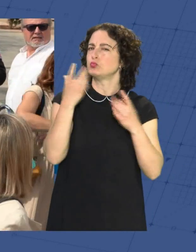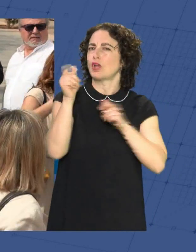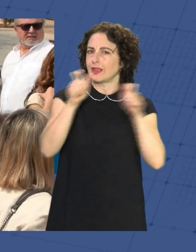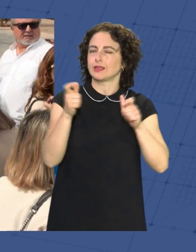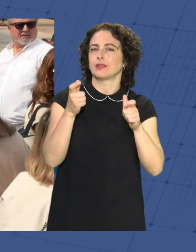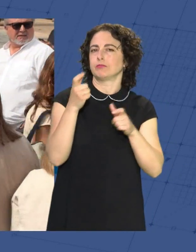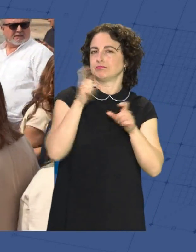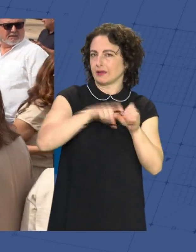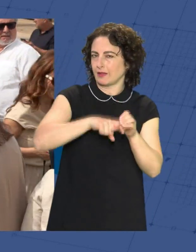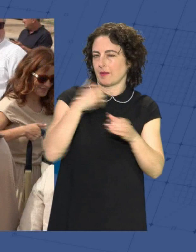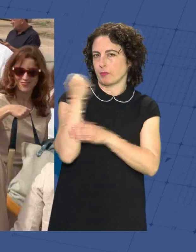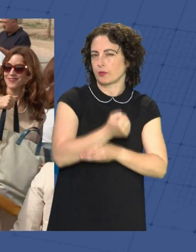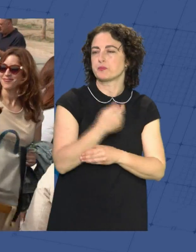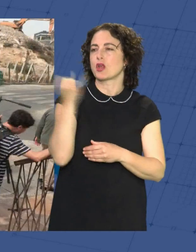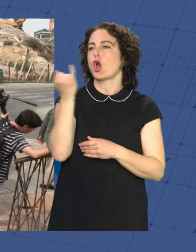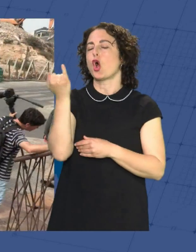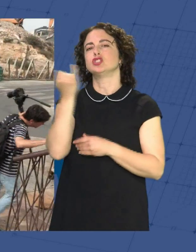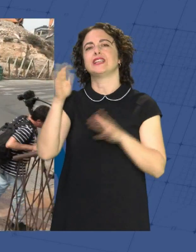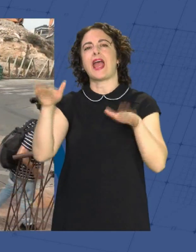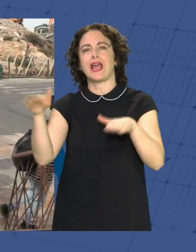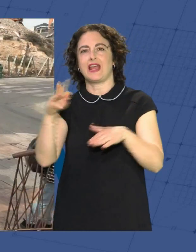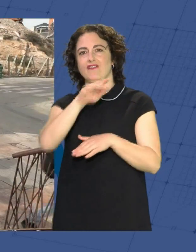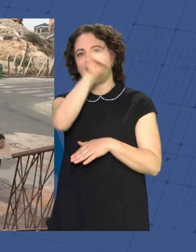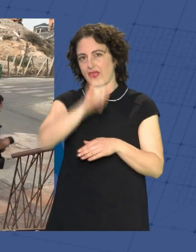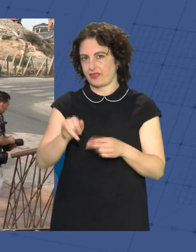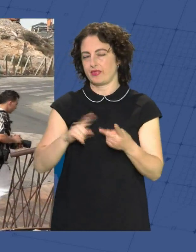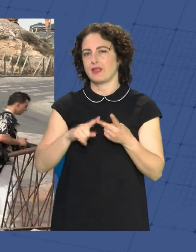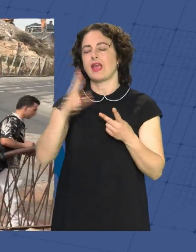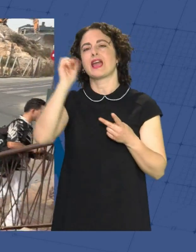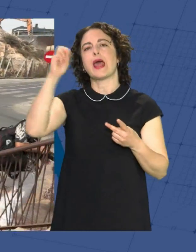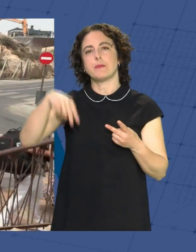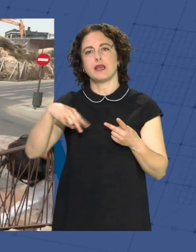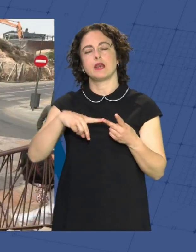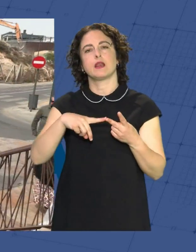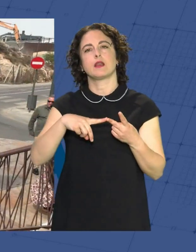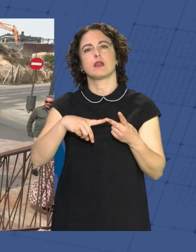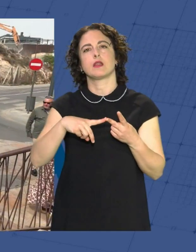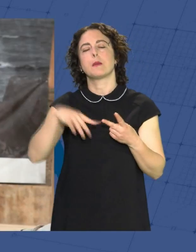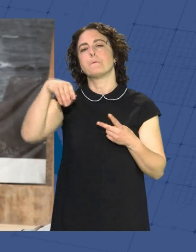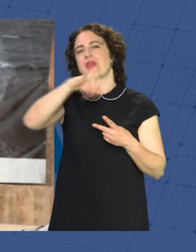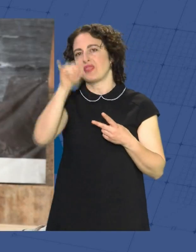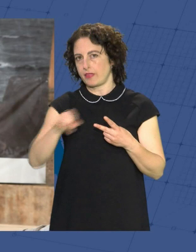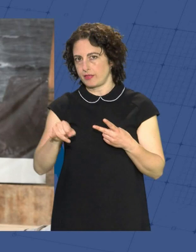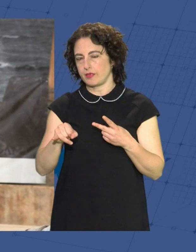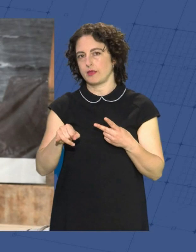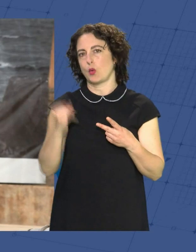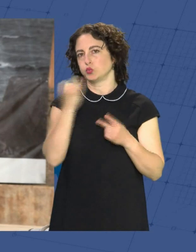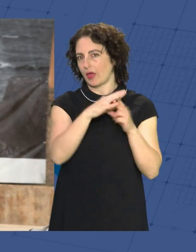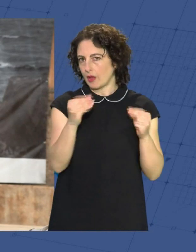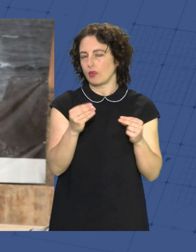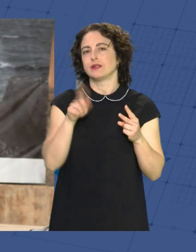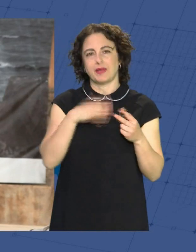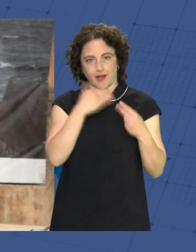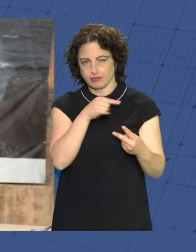De José Ángel Vélez, de Carmen Méndez, desde la Junta de Andalucía,